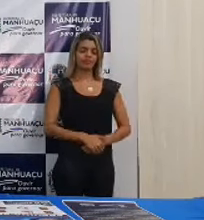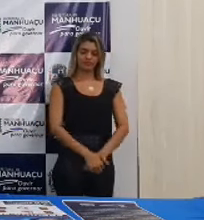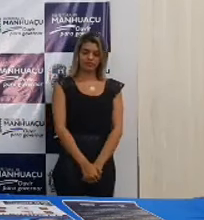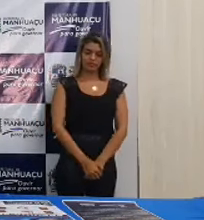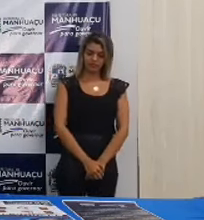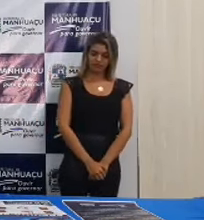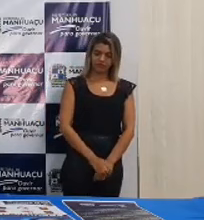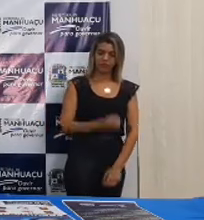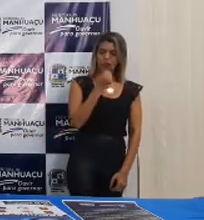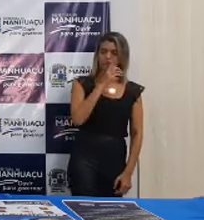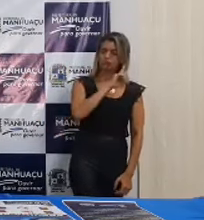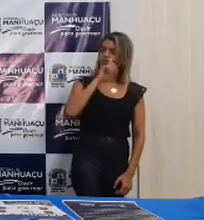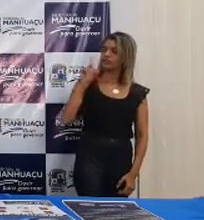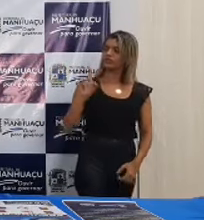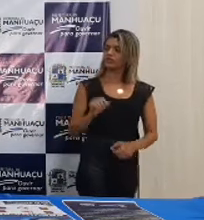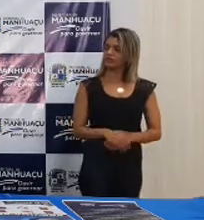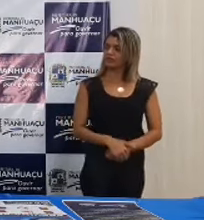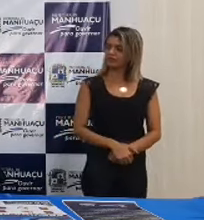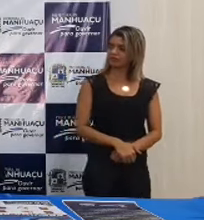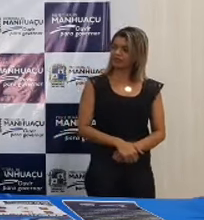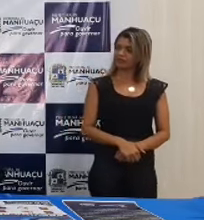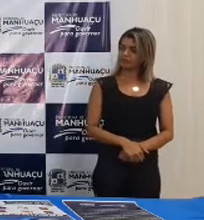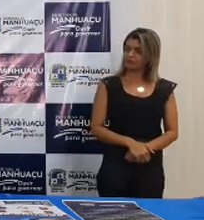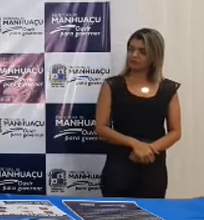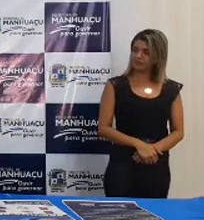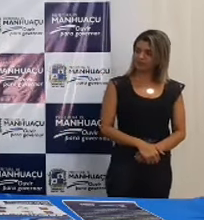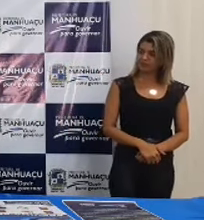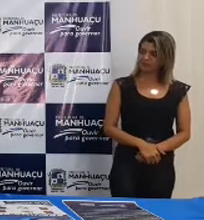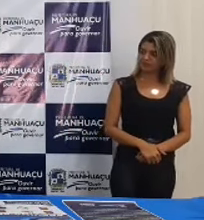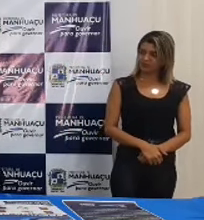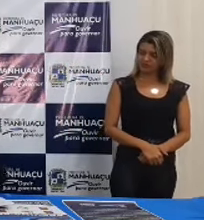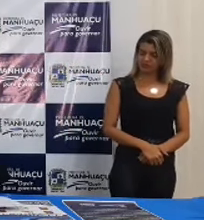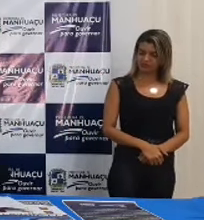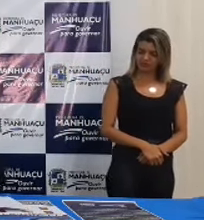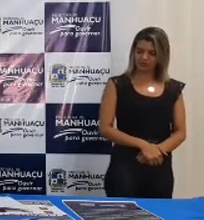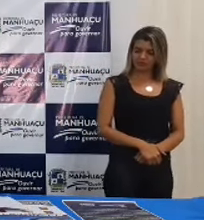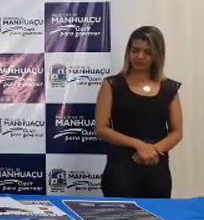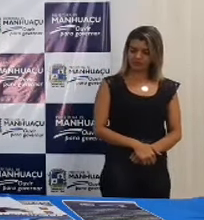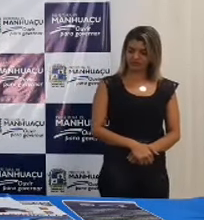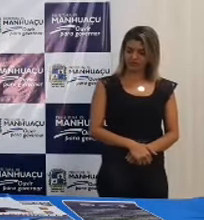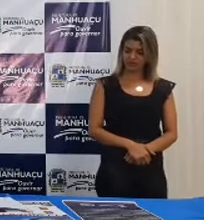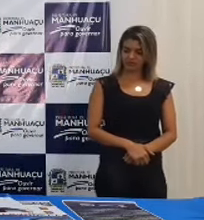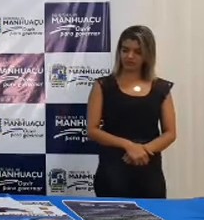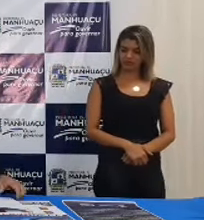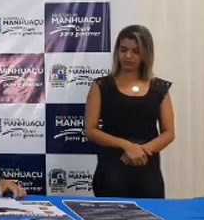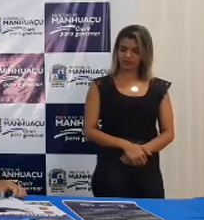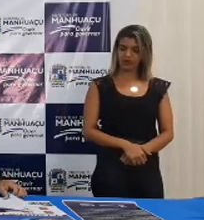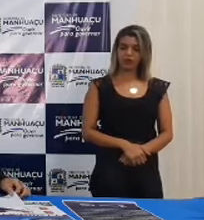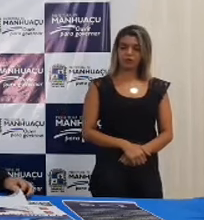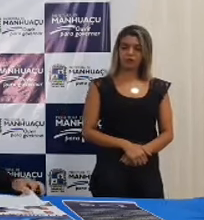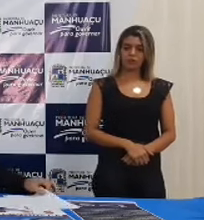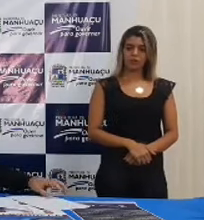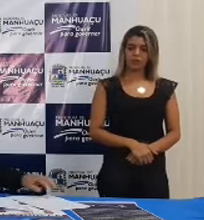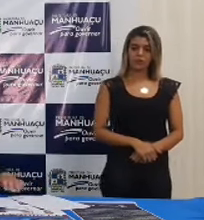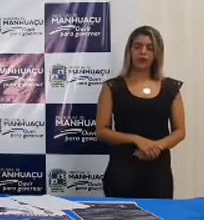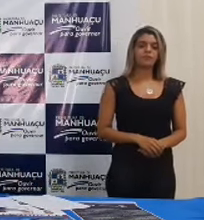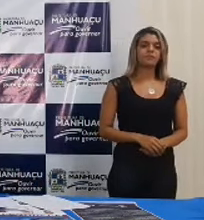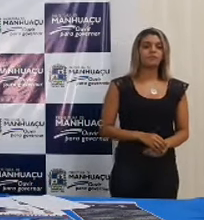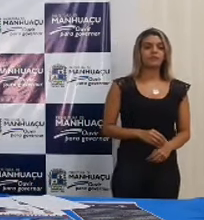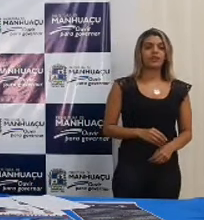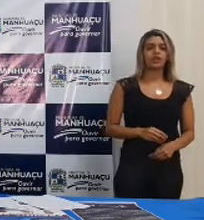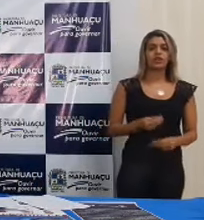Claudinei, bom dia aos presentes, amigos da imprensa e também empresários. Claudinei, com a decisão do comitê, com a reabertura de forma